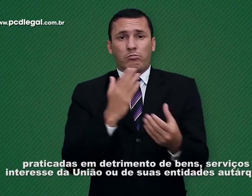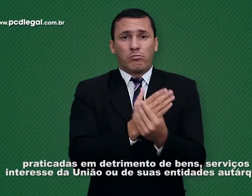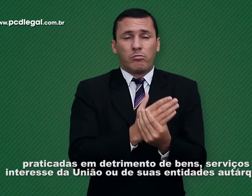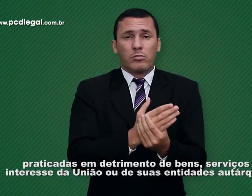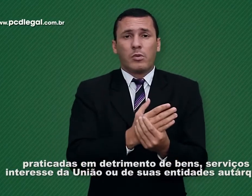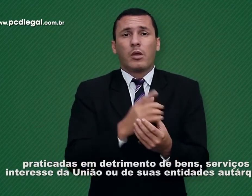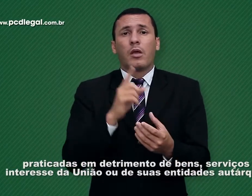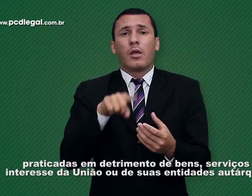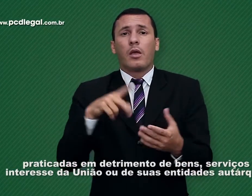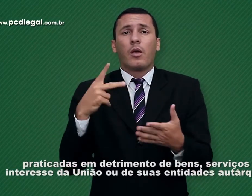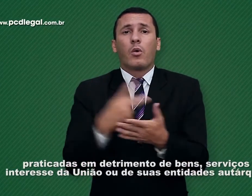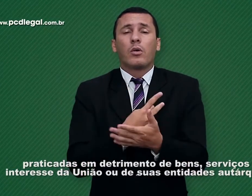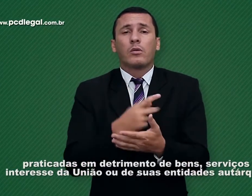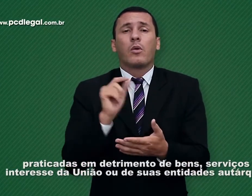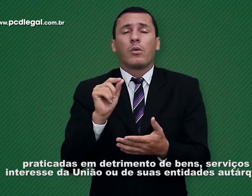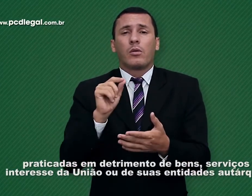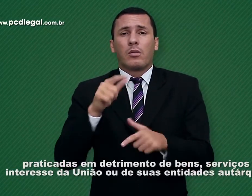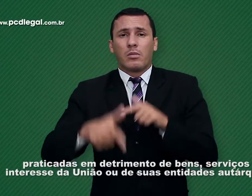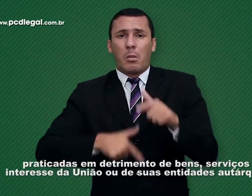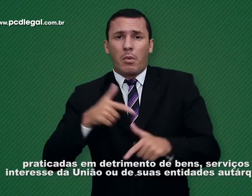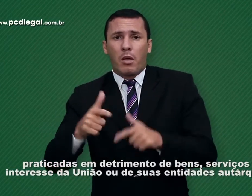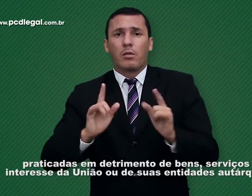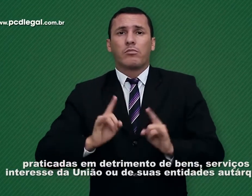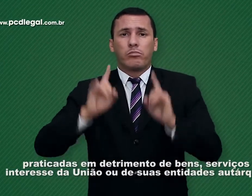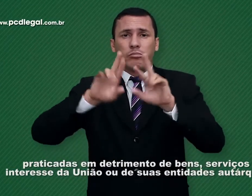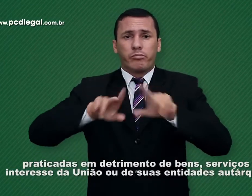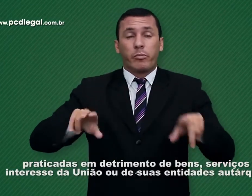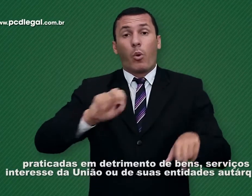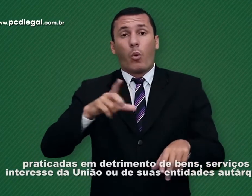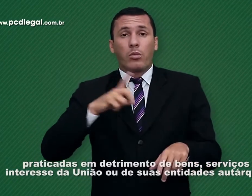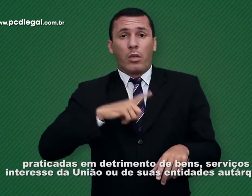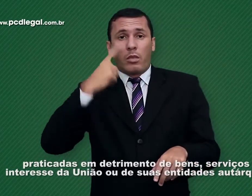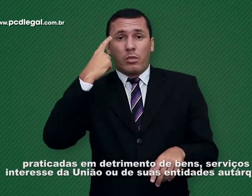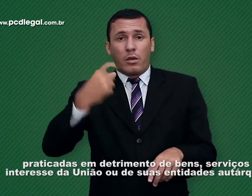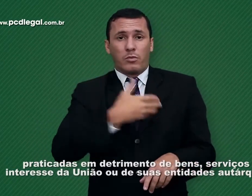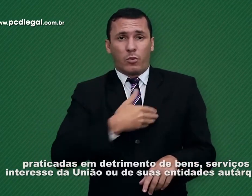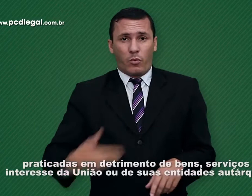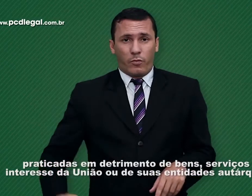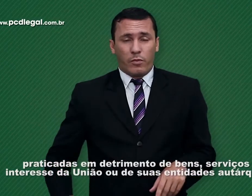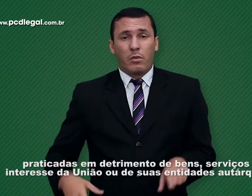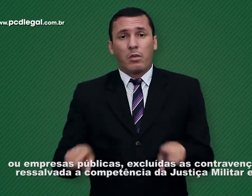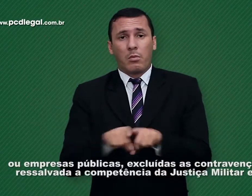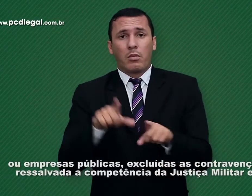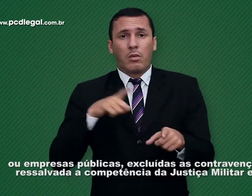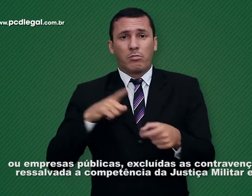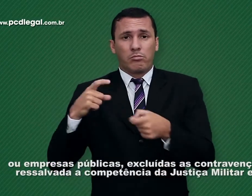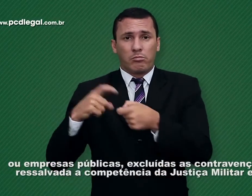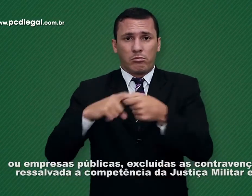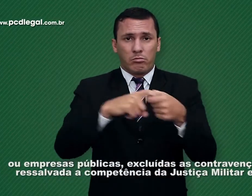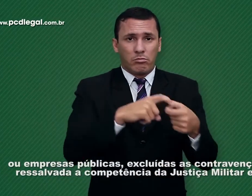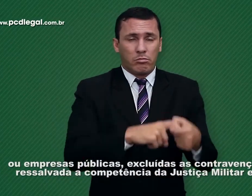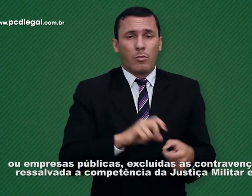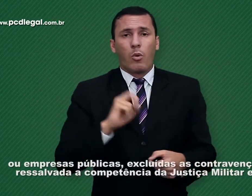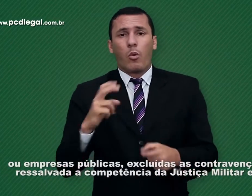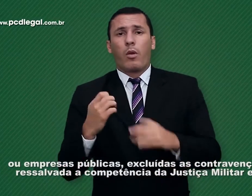serviços ou interesse da União ou de suas entidades autárquicas ou empresas públicas,